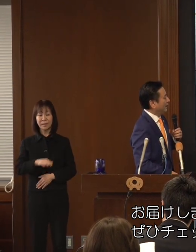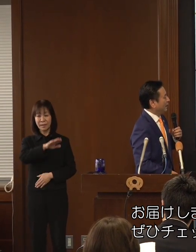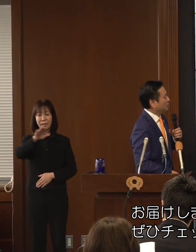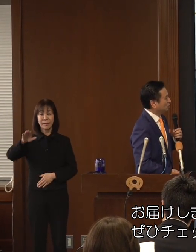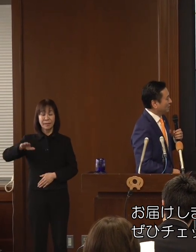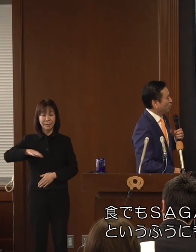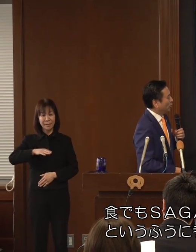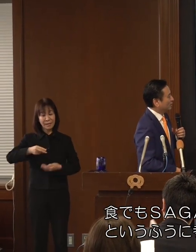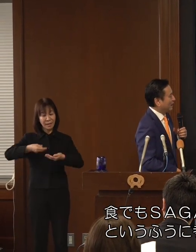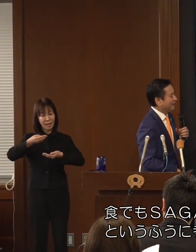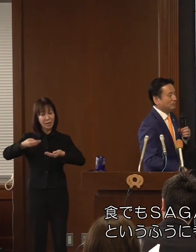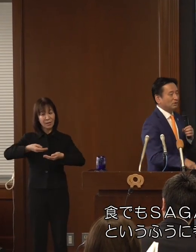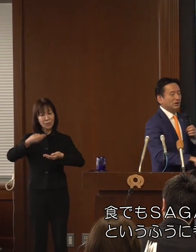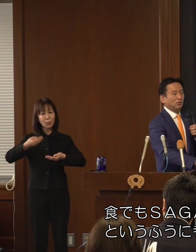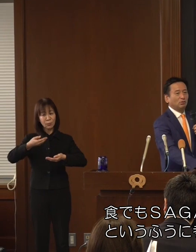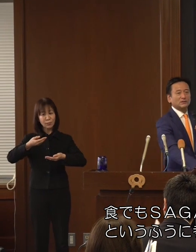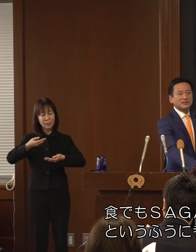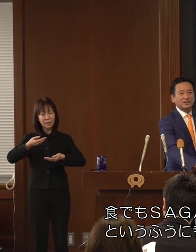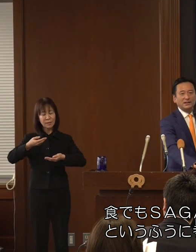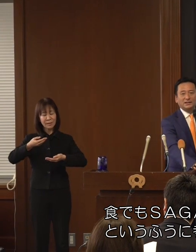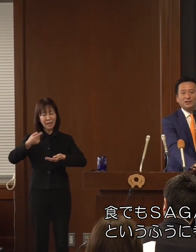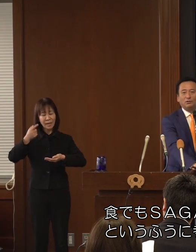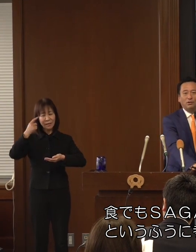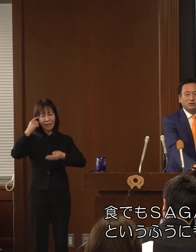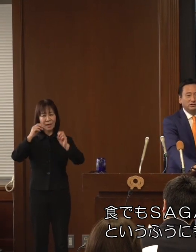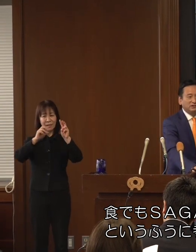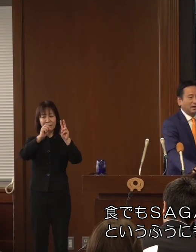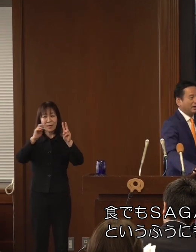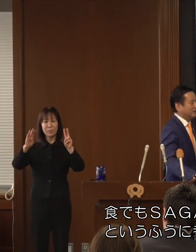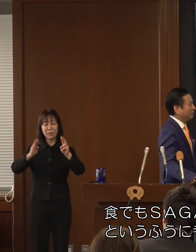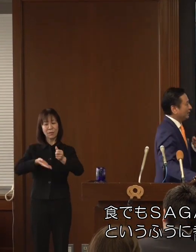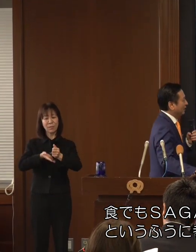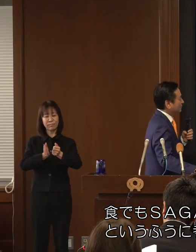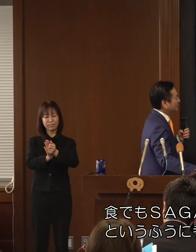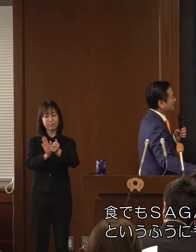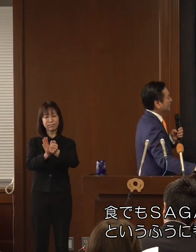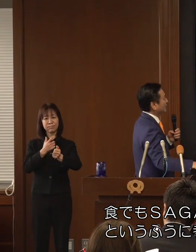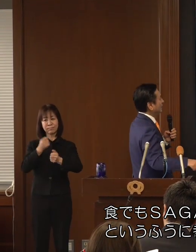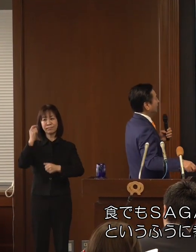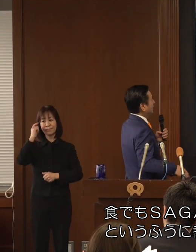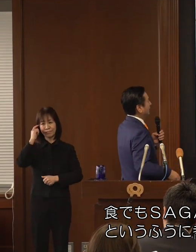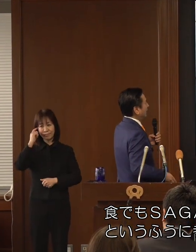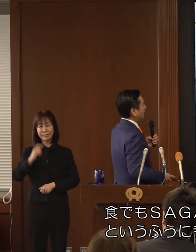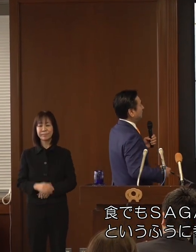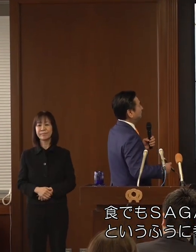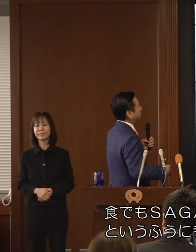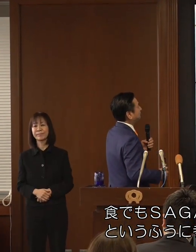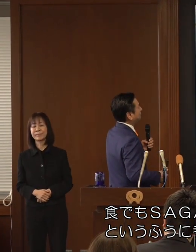んなで食でも佐賀2024を支えていきたいというふうに考えているわけであります。